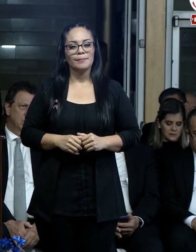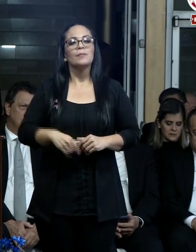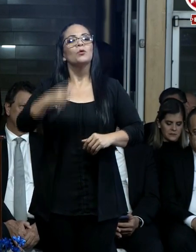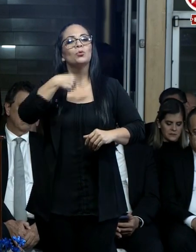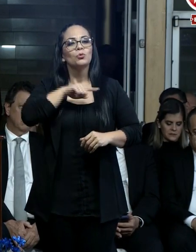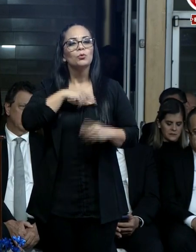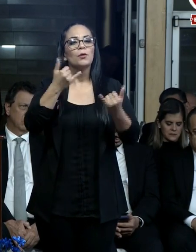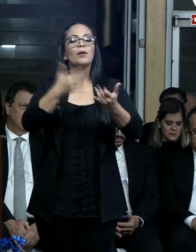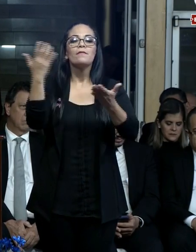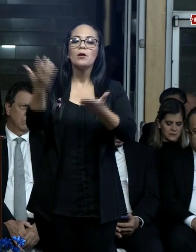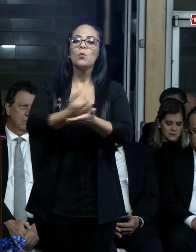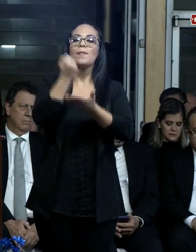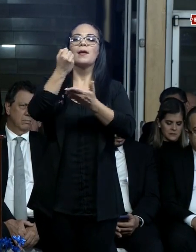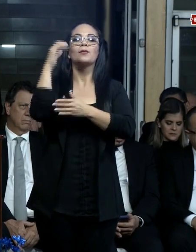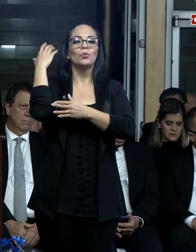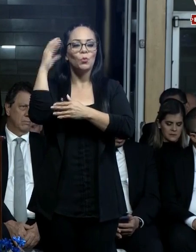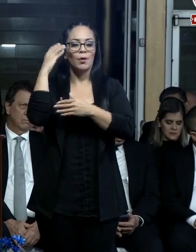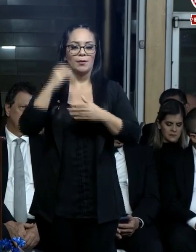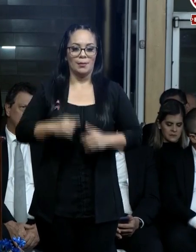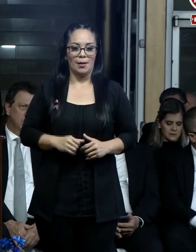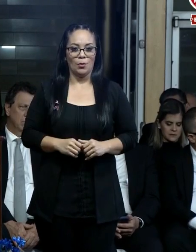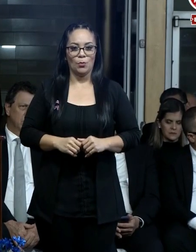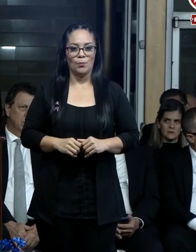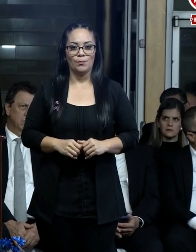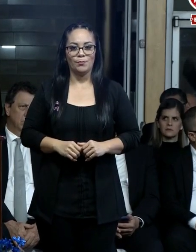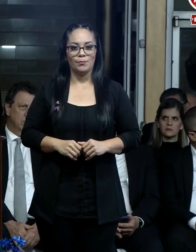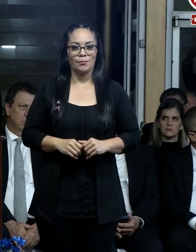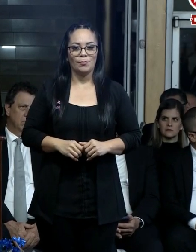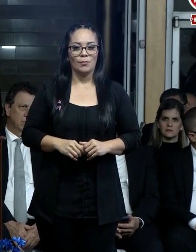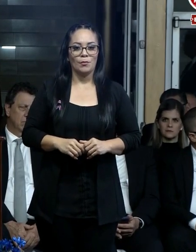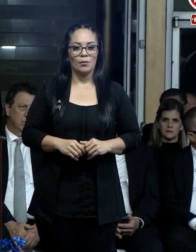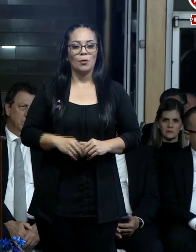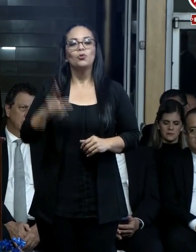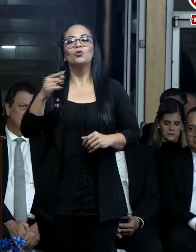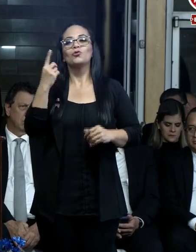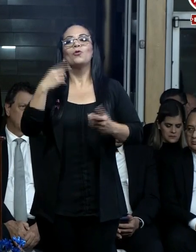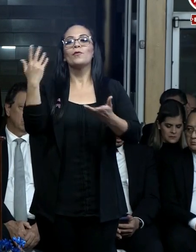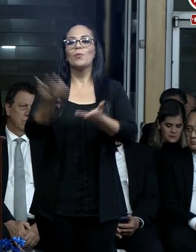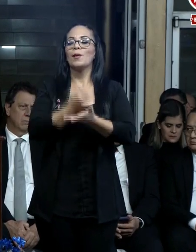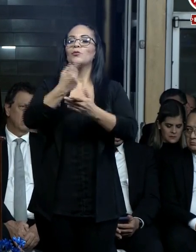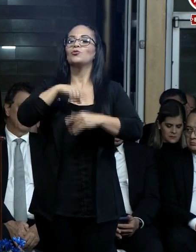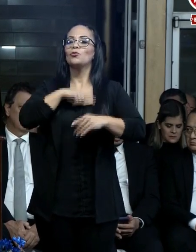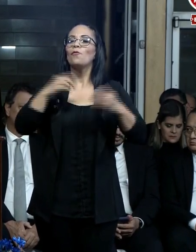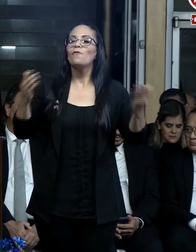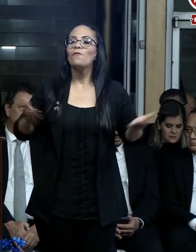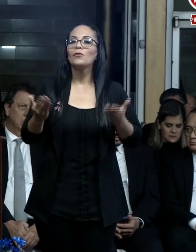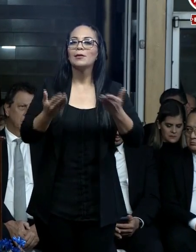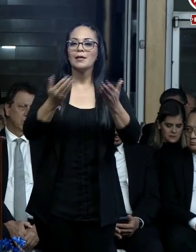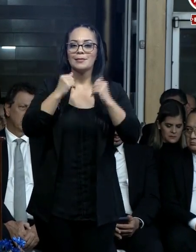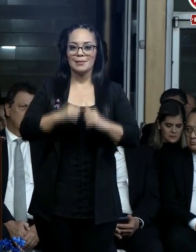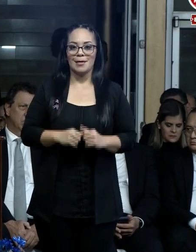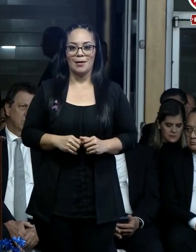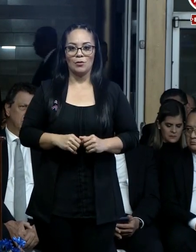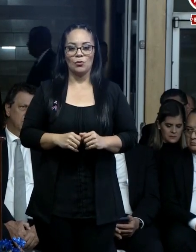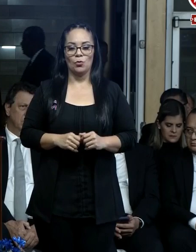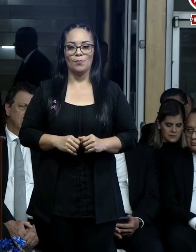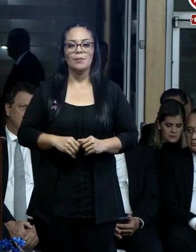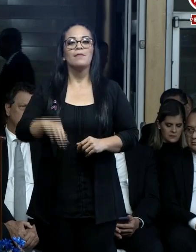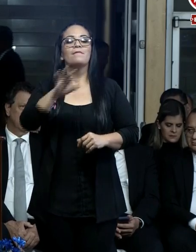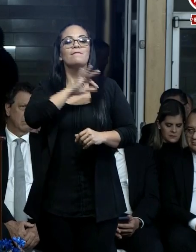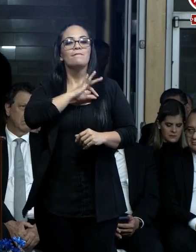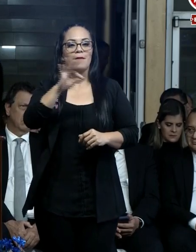Estamos recuperando Cartago. Es más, no estamos recuperando, estamos fortaleciendo la fe de